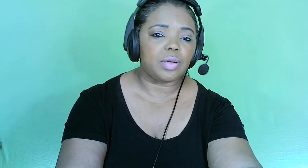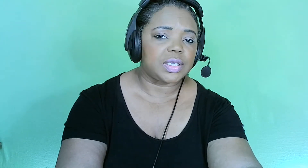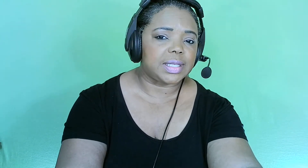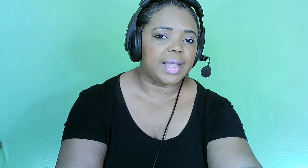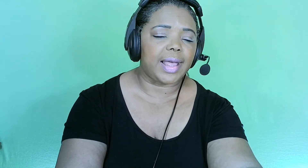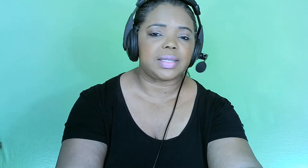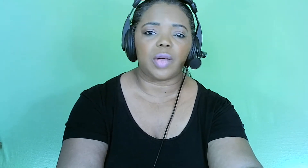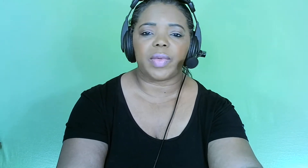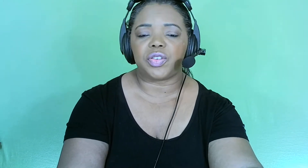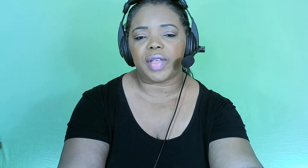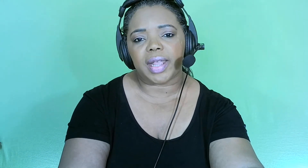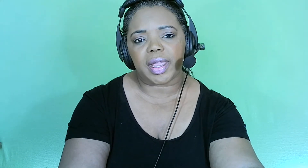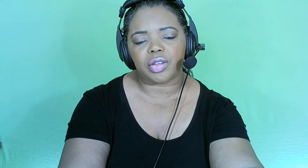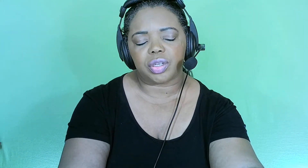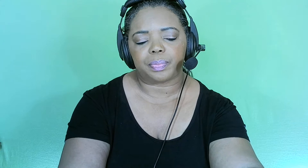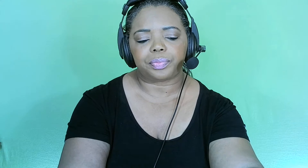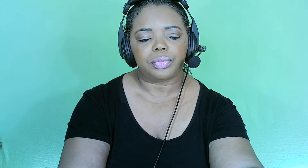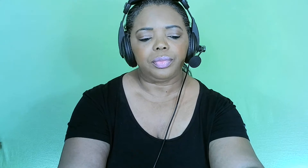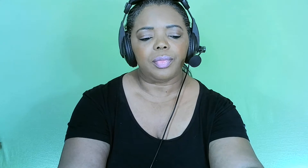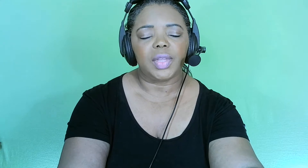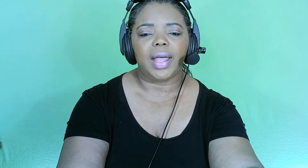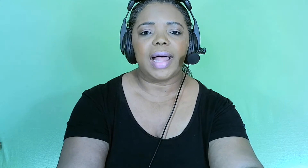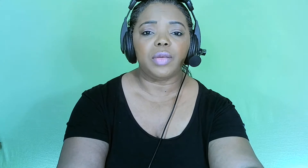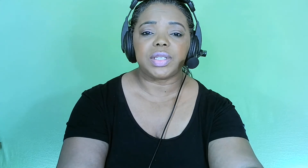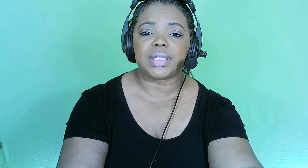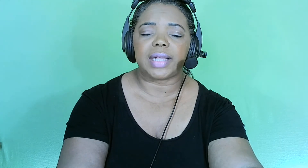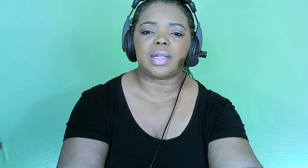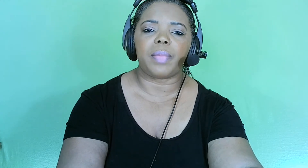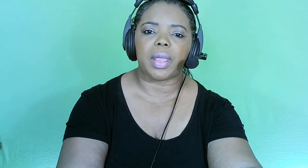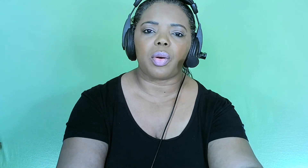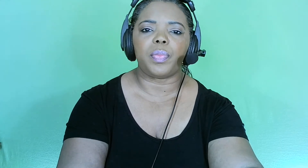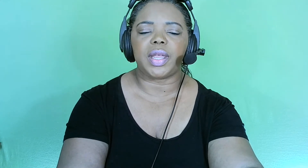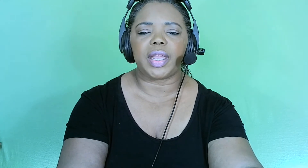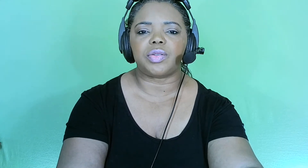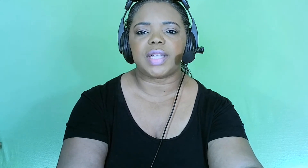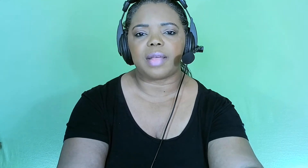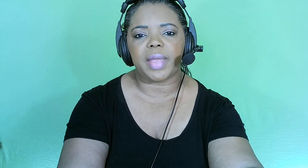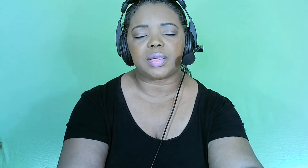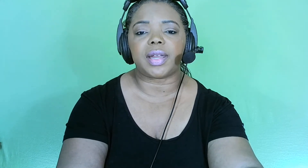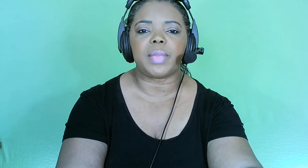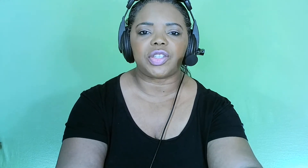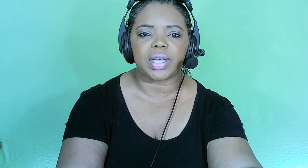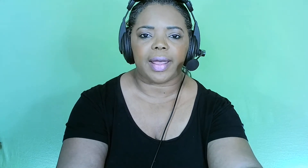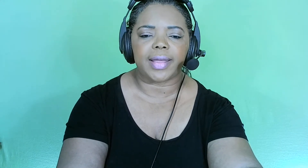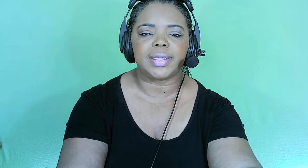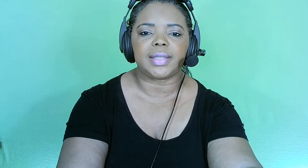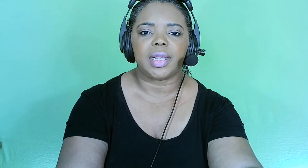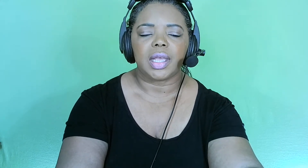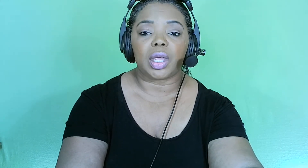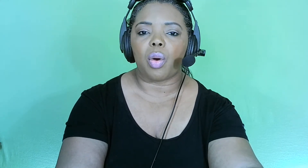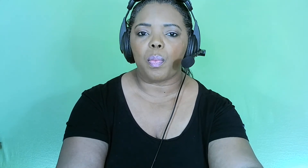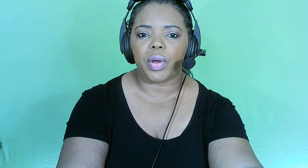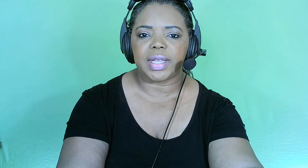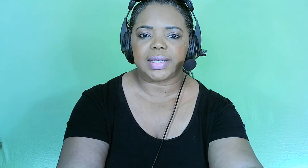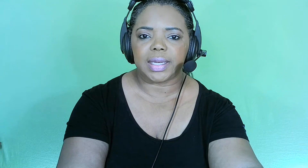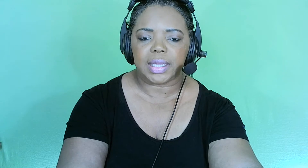língua de sinais não é diferente. A língua de sinais também compreende os elementos gramaticais que compõem essa